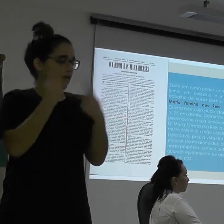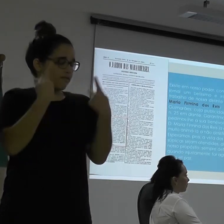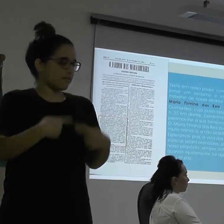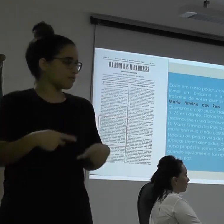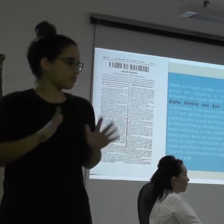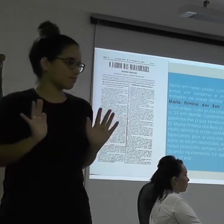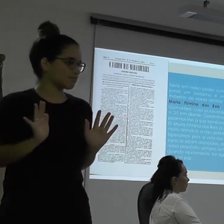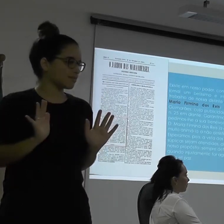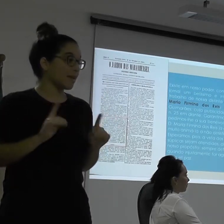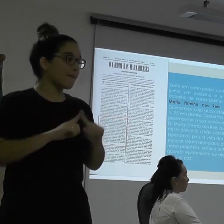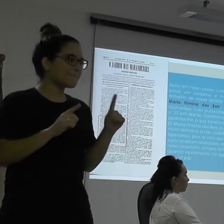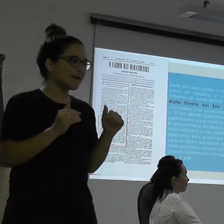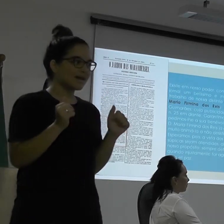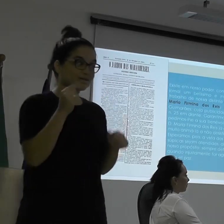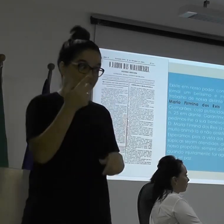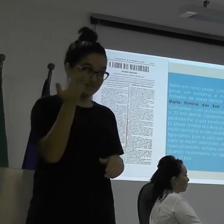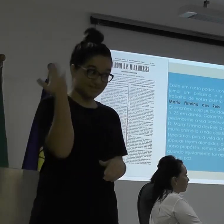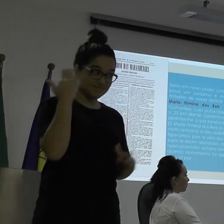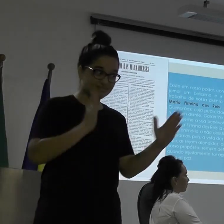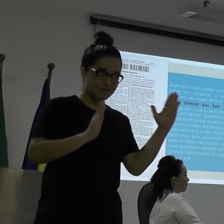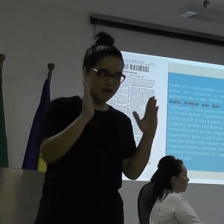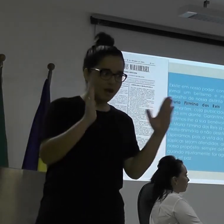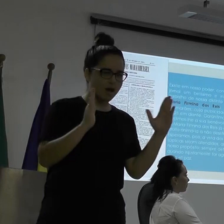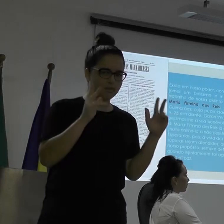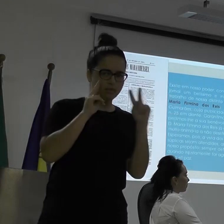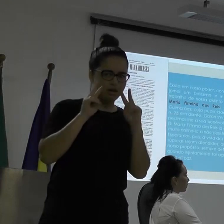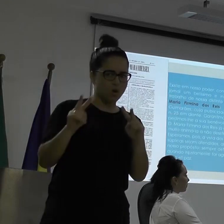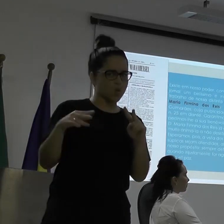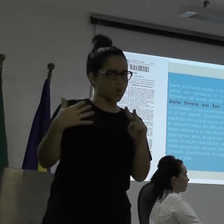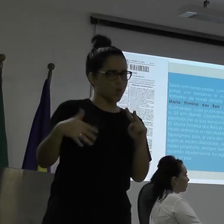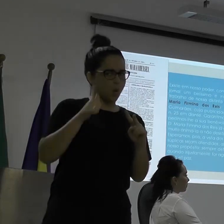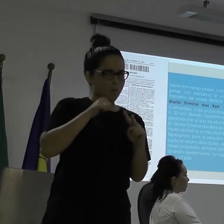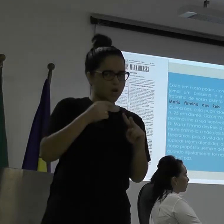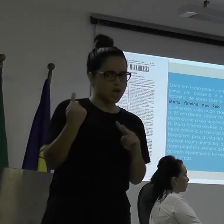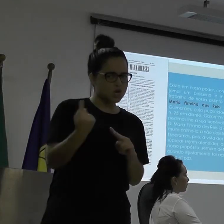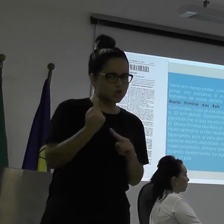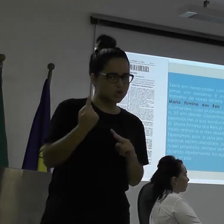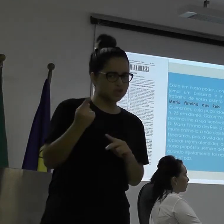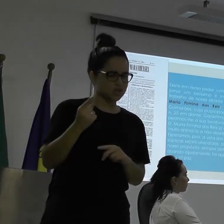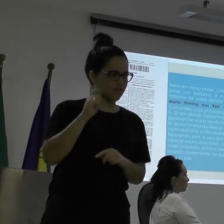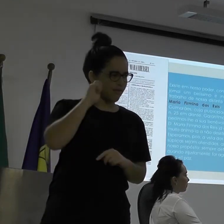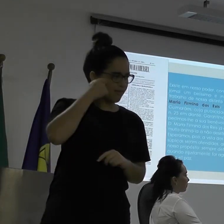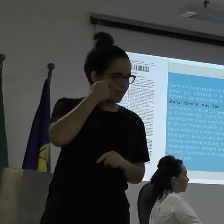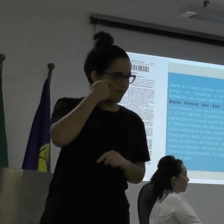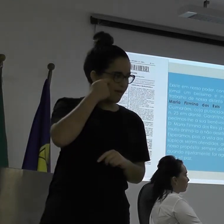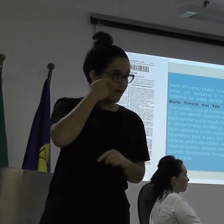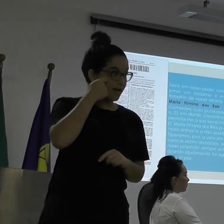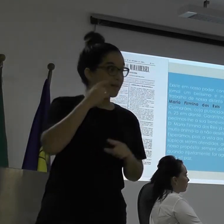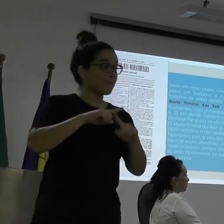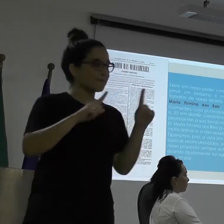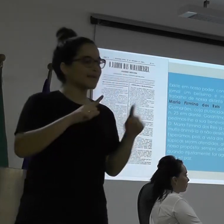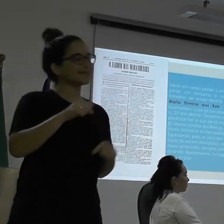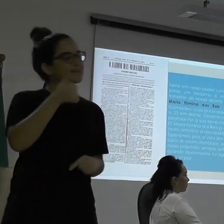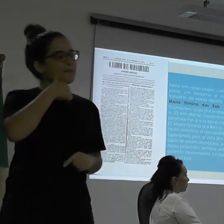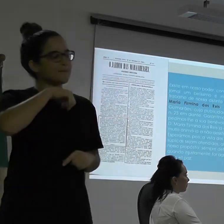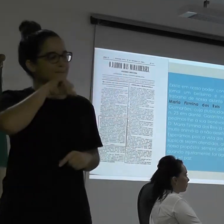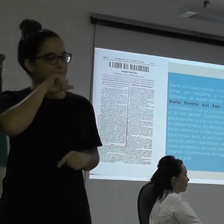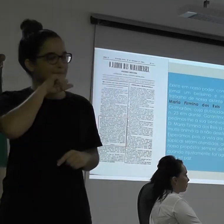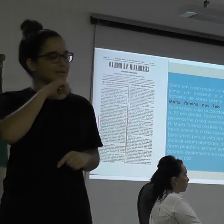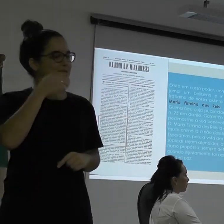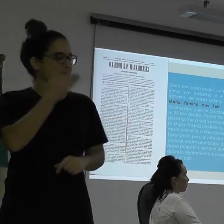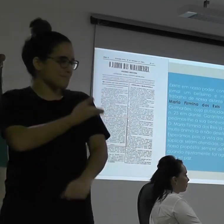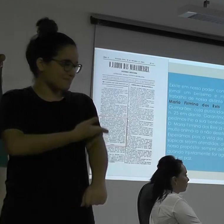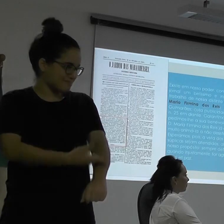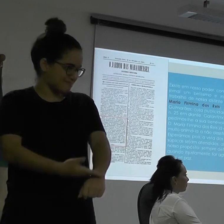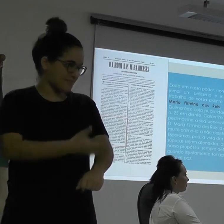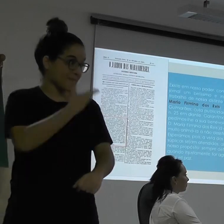incomum e até mal visto, tal comportamento para as mulheres. Negra, filha de mãe branca e pai negro, registrada